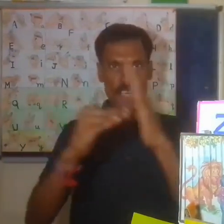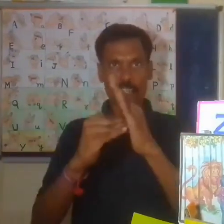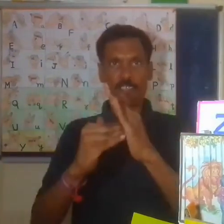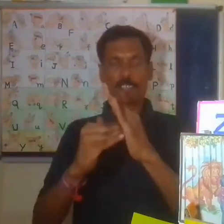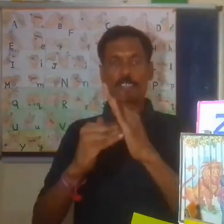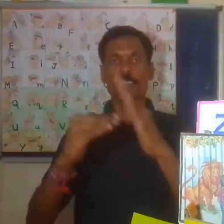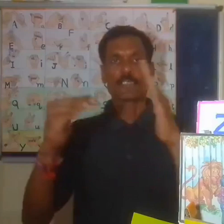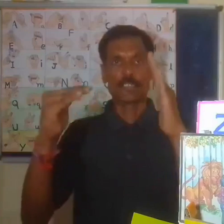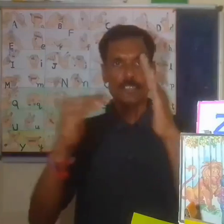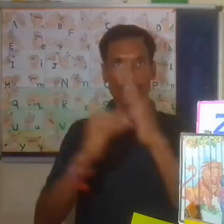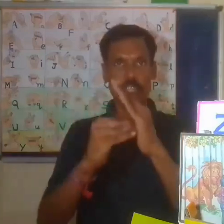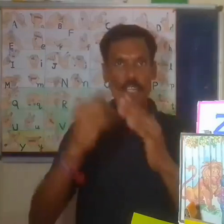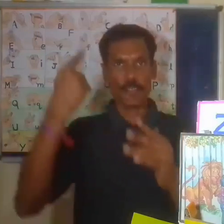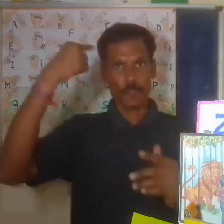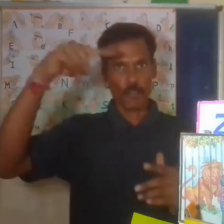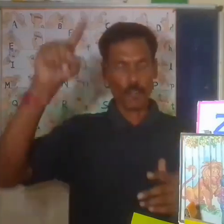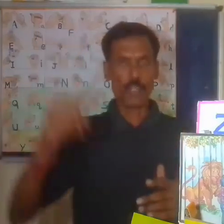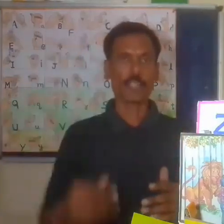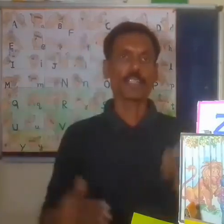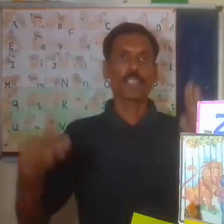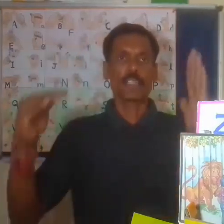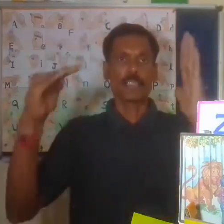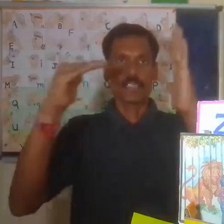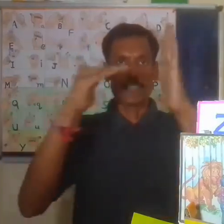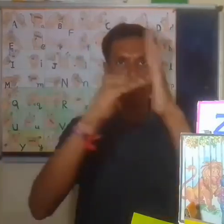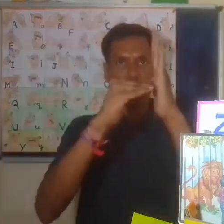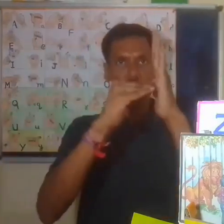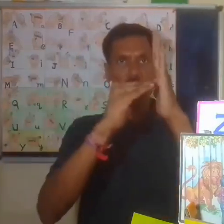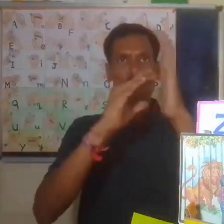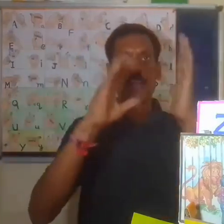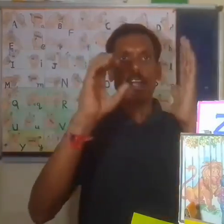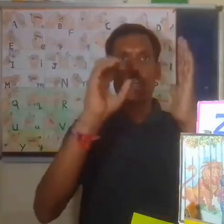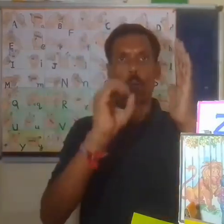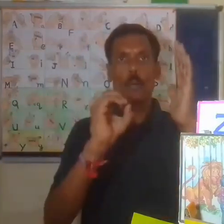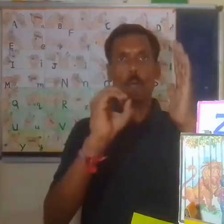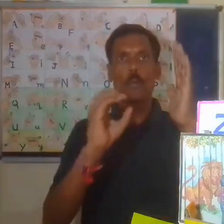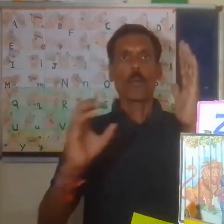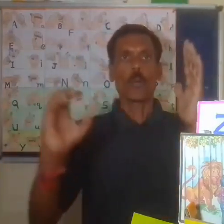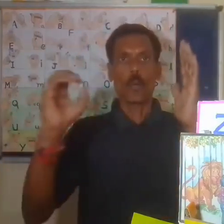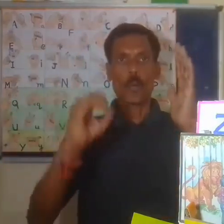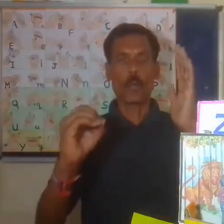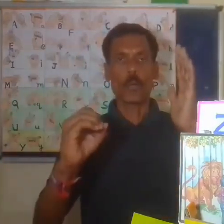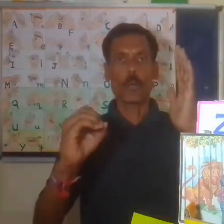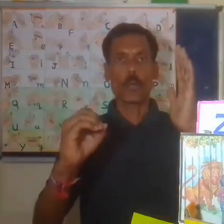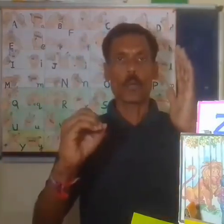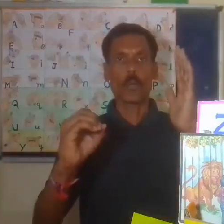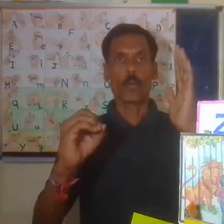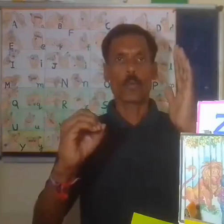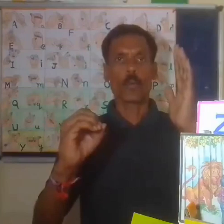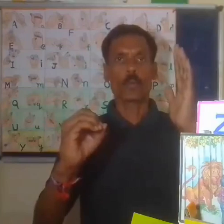जेड जेड फॉर जेड ओ ओ